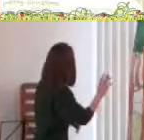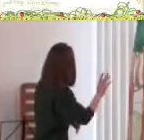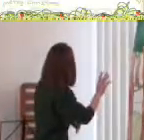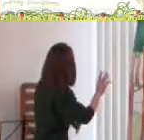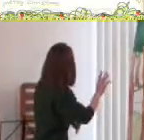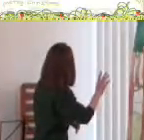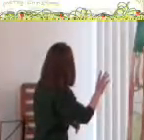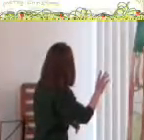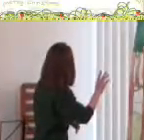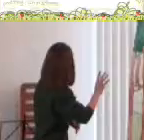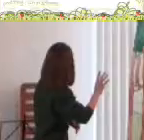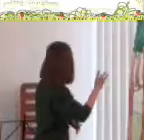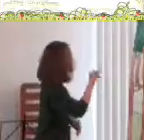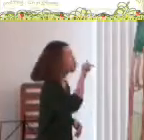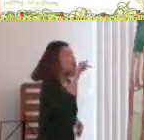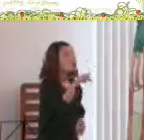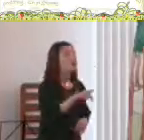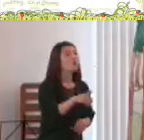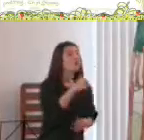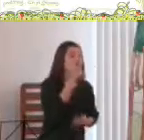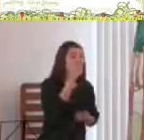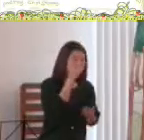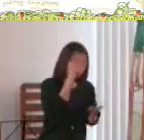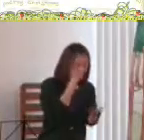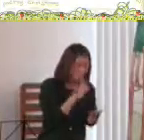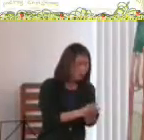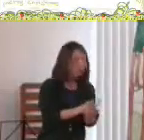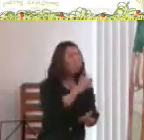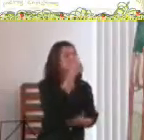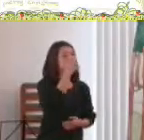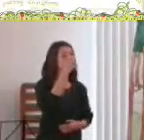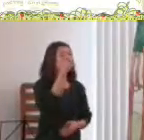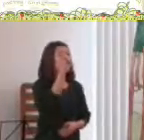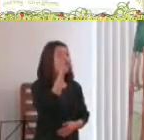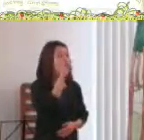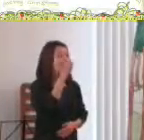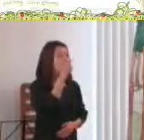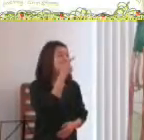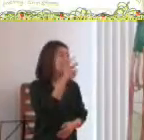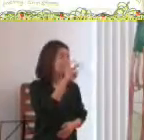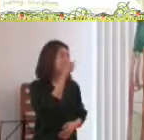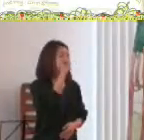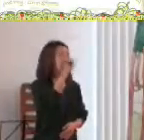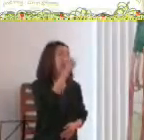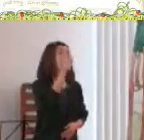になった、この方こそ主メシアである。ここでも恐れるなと言っている。